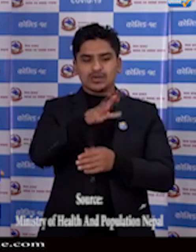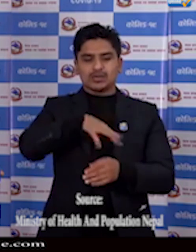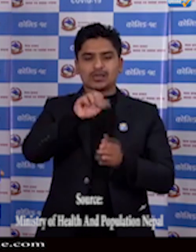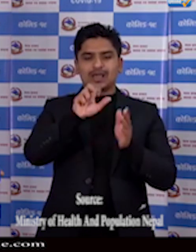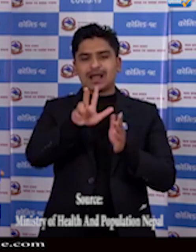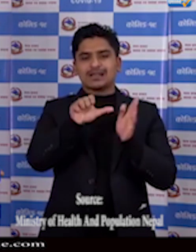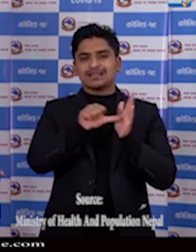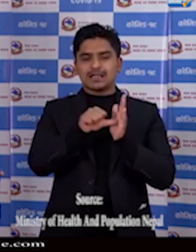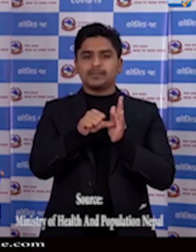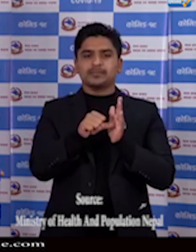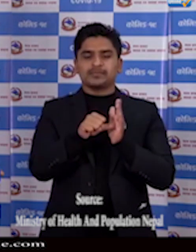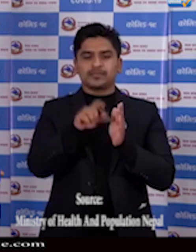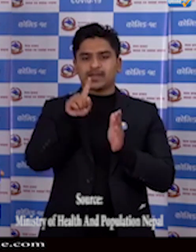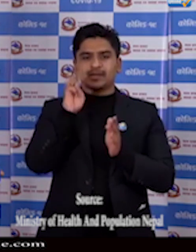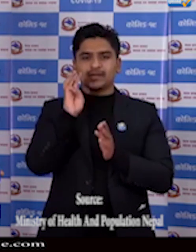सबै 8 जिल्लामा गरेर